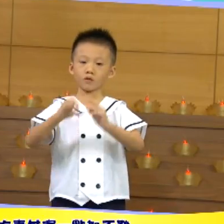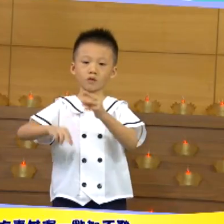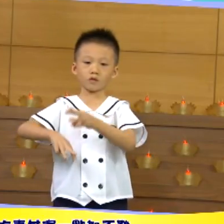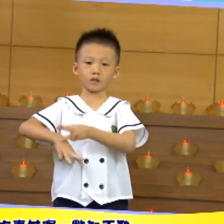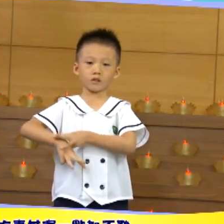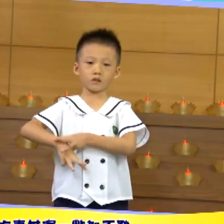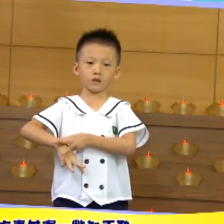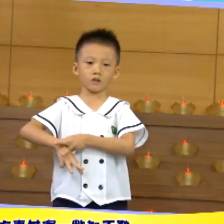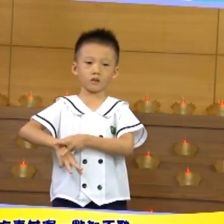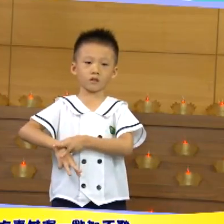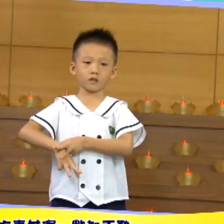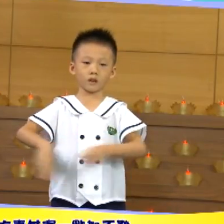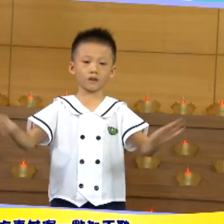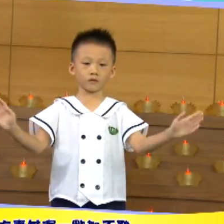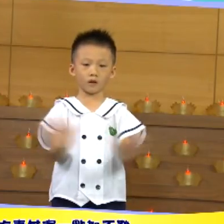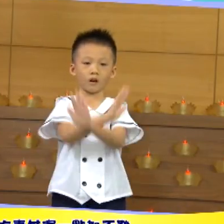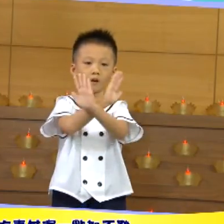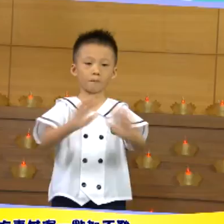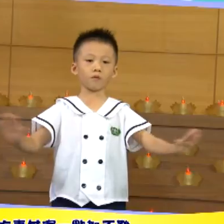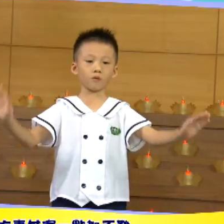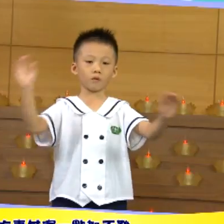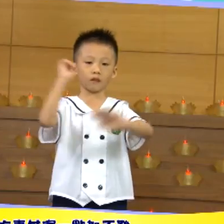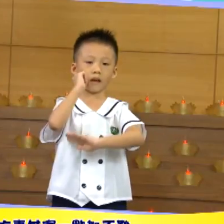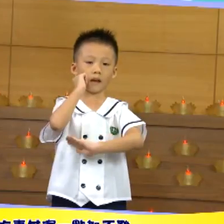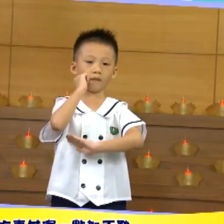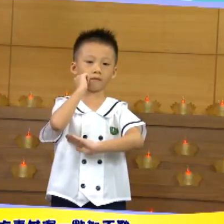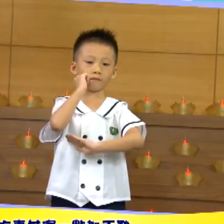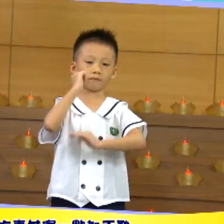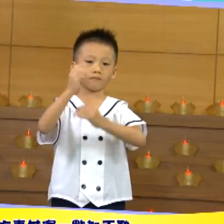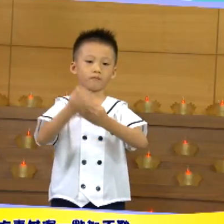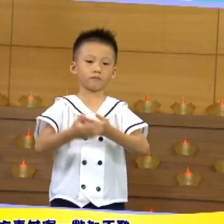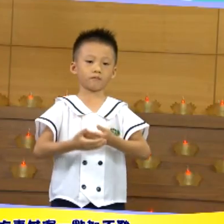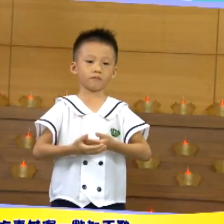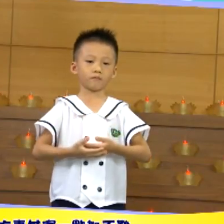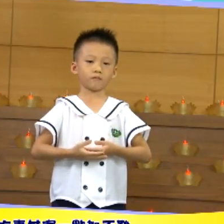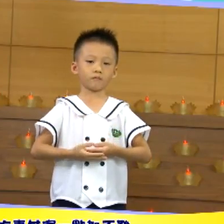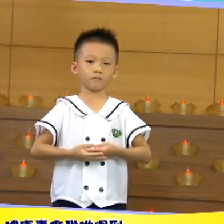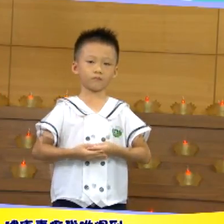吃素其实一点都不难，